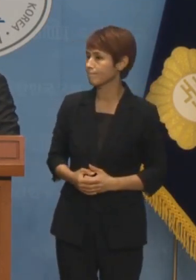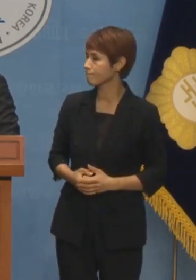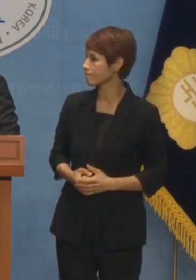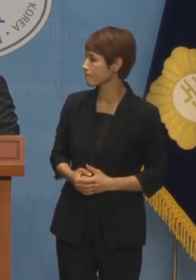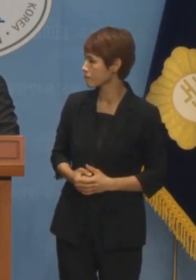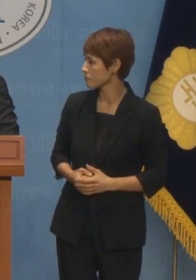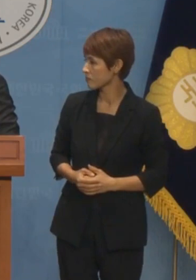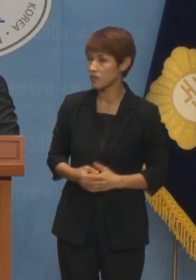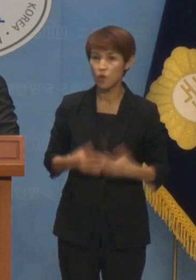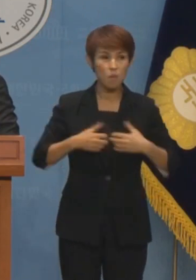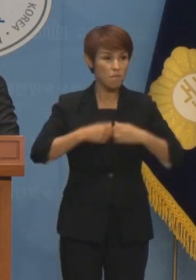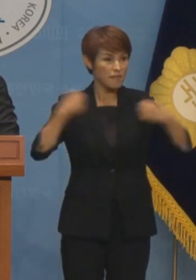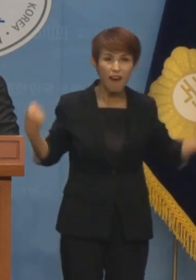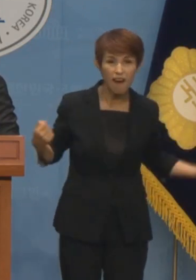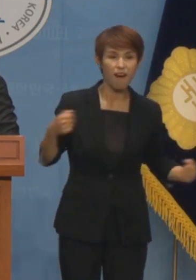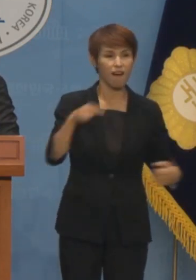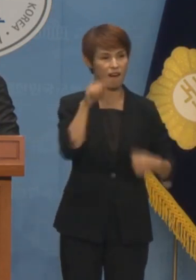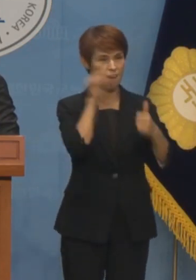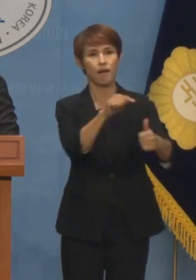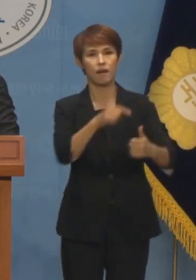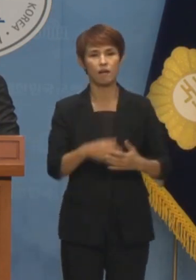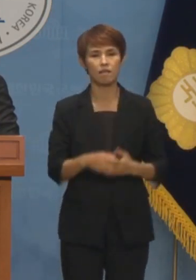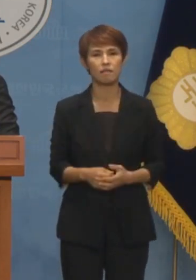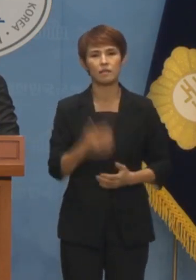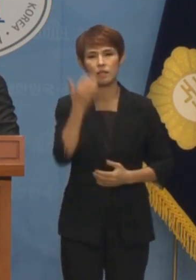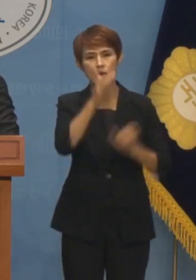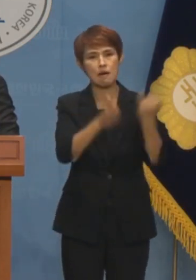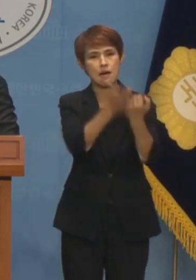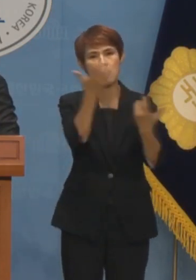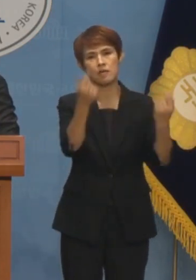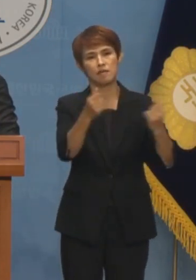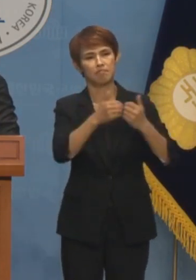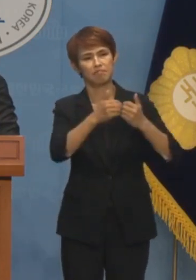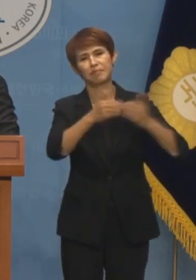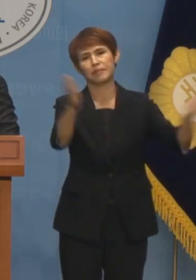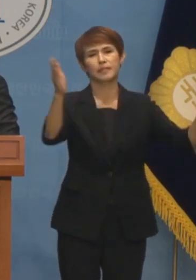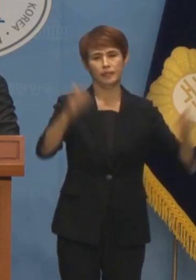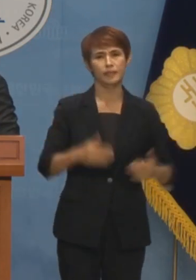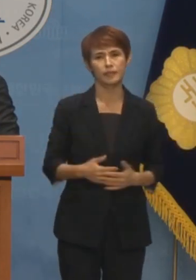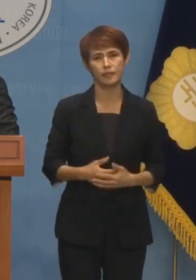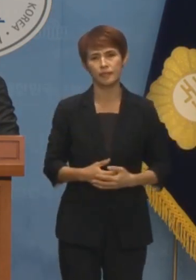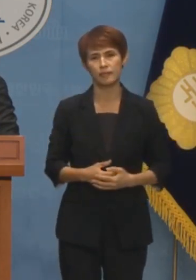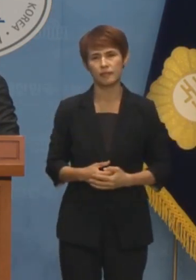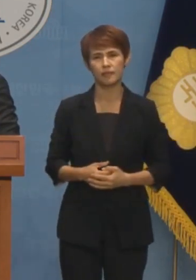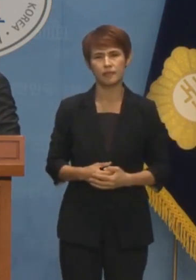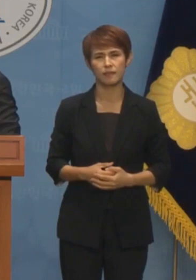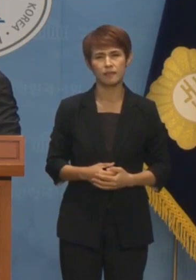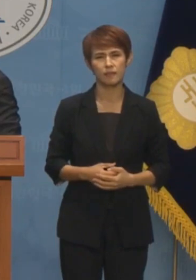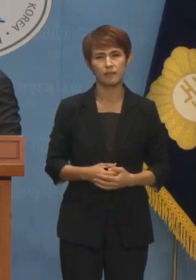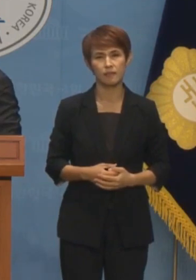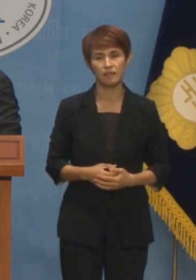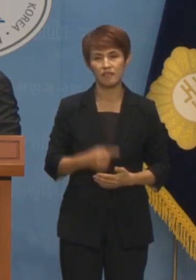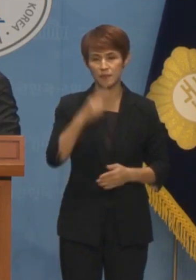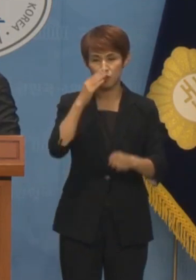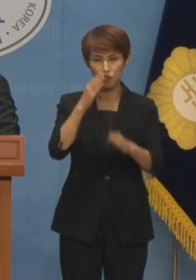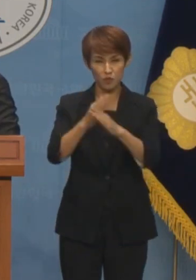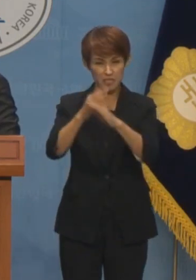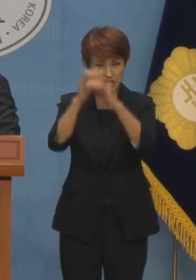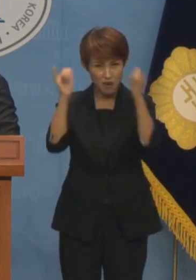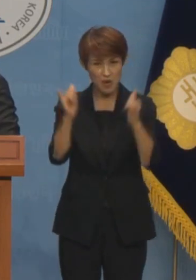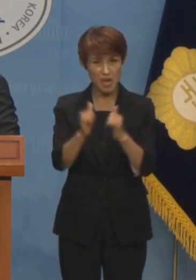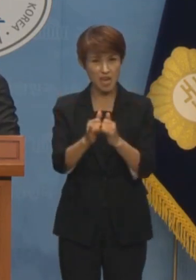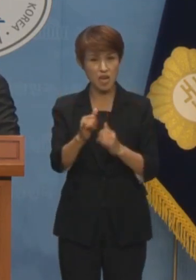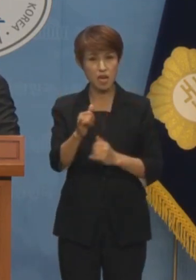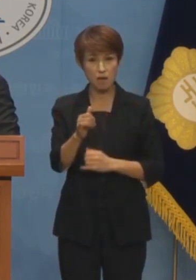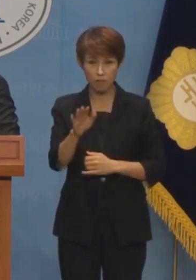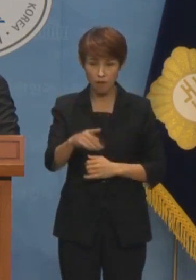옷을 벗으라고 하는 등 성추행성 발언을 서슴지 않게 하면서 민주주의 사회에 굉장히 위협을